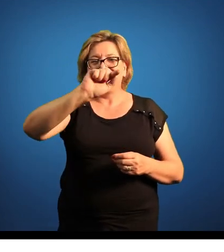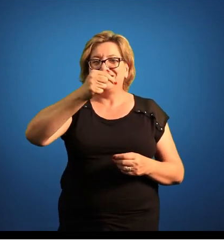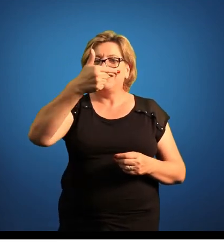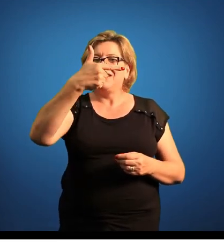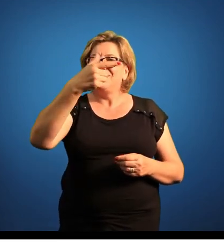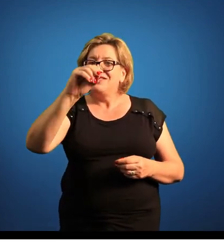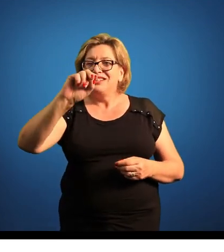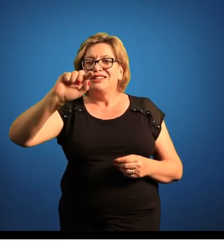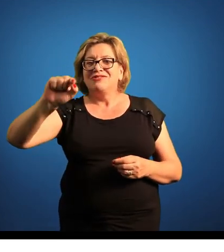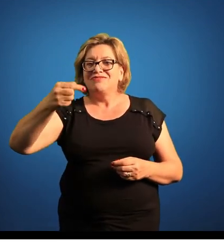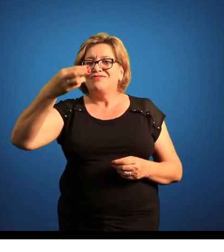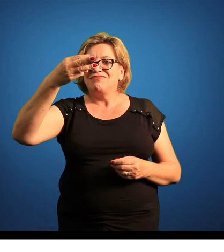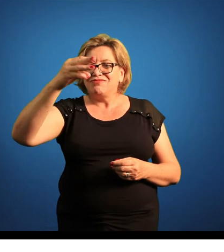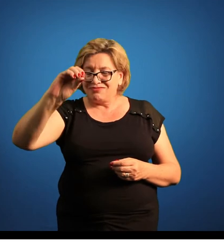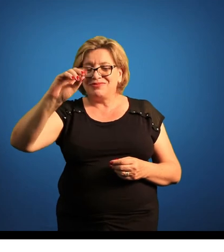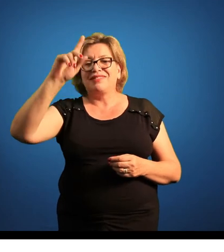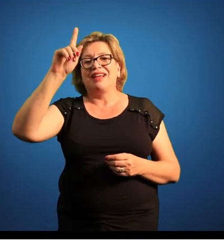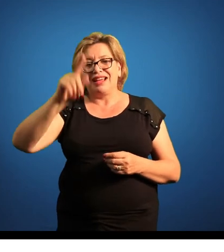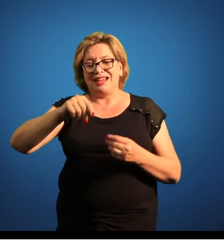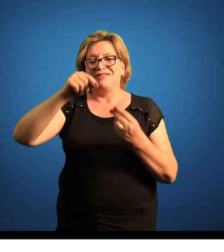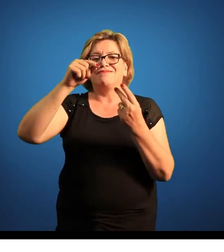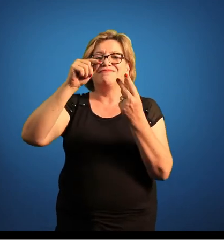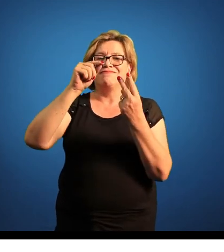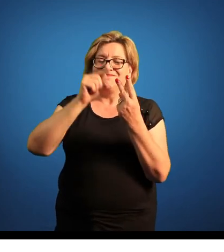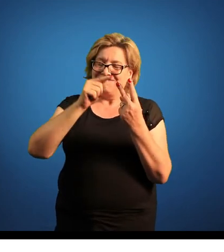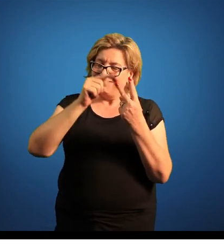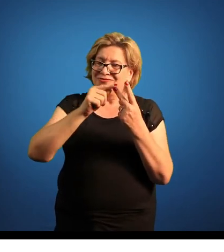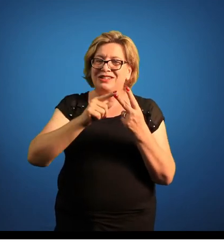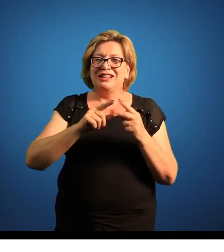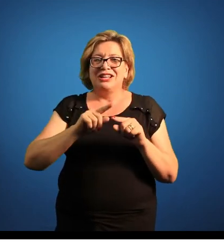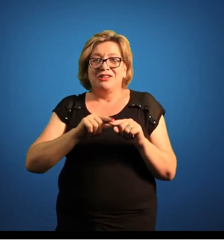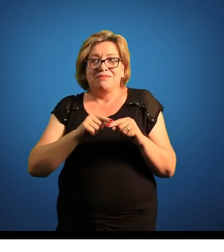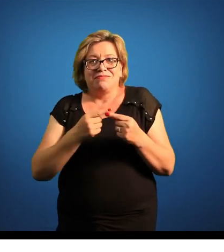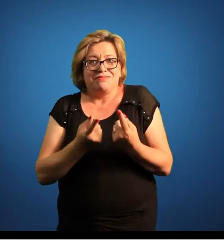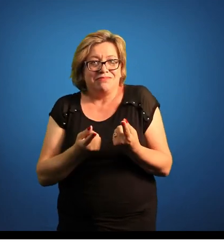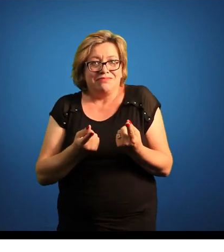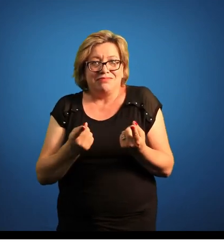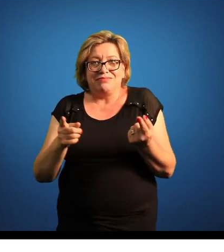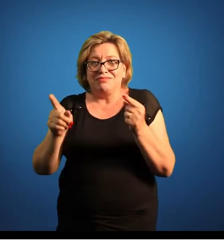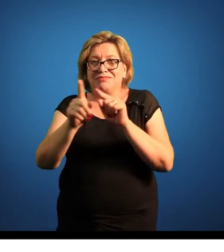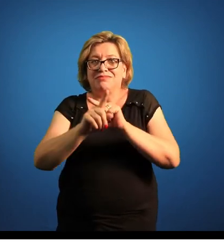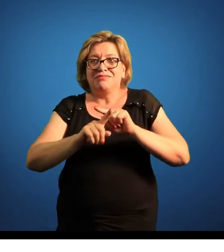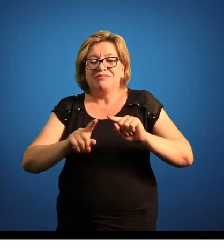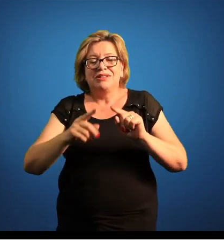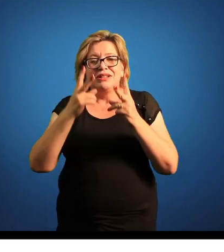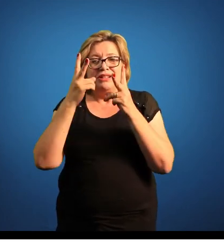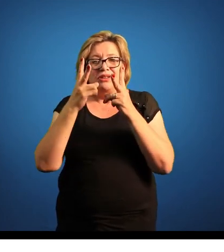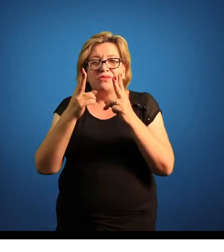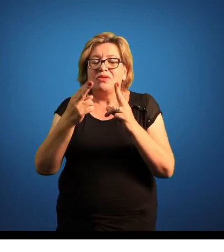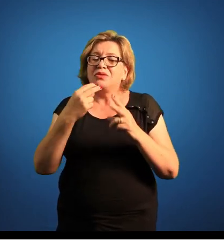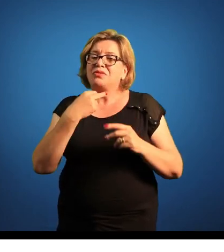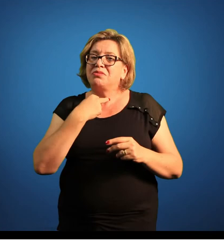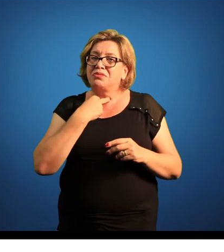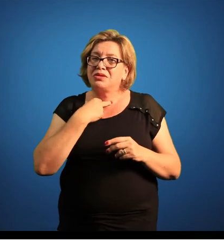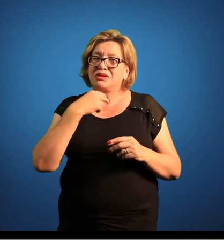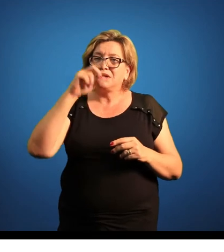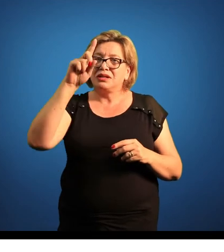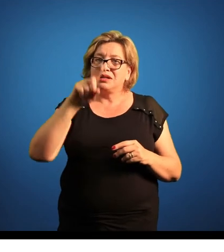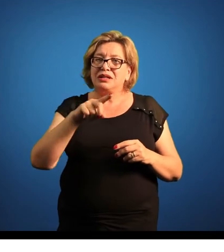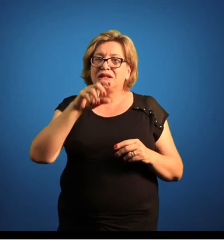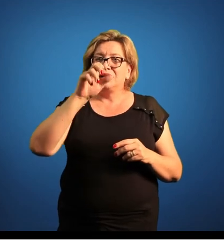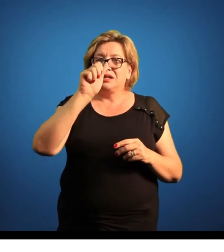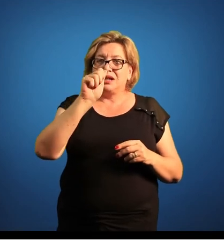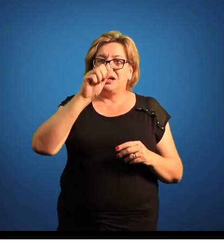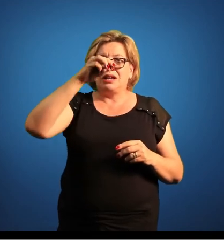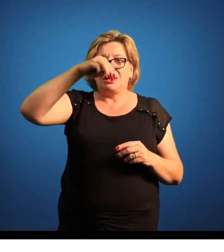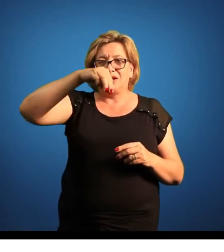30 passariam a ser moda, sim. Eu teria três modas. Mas como ninguém apareceu mais que o outro, vou usar um apagador bom